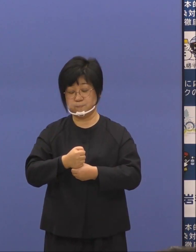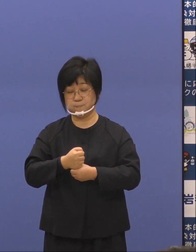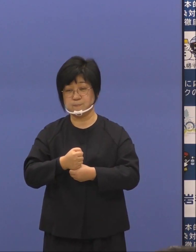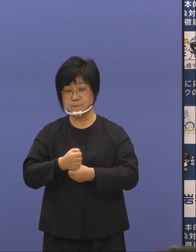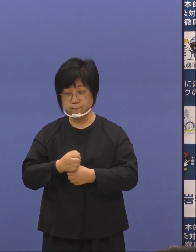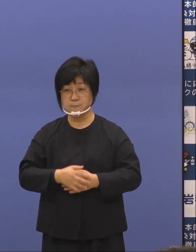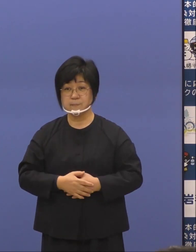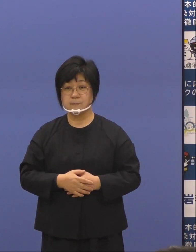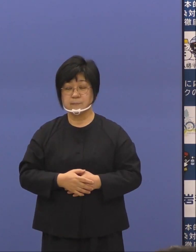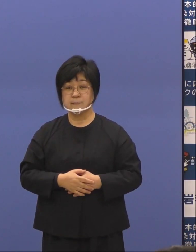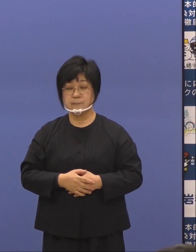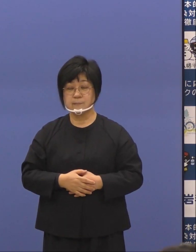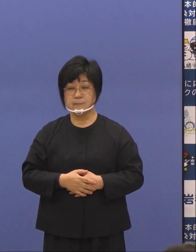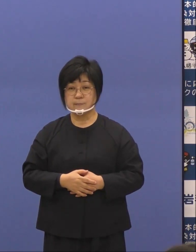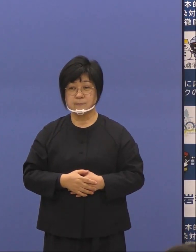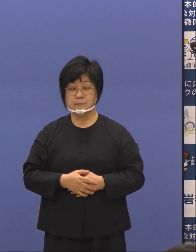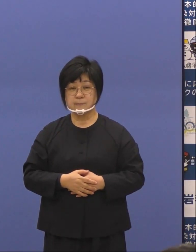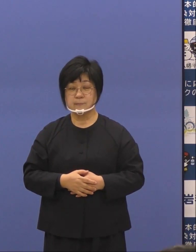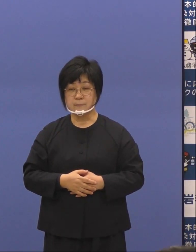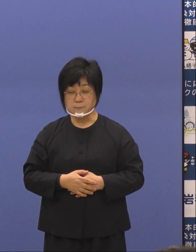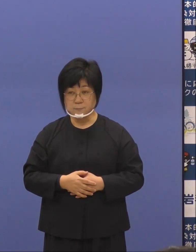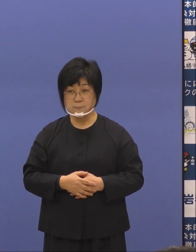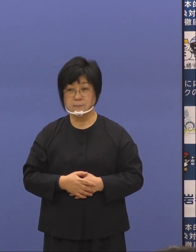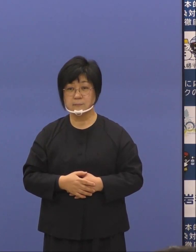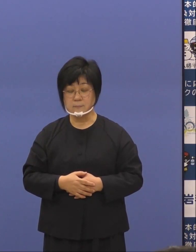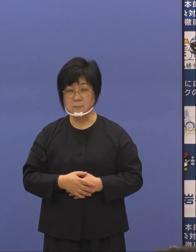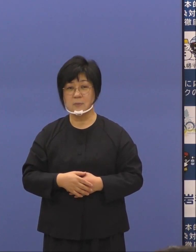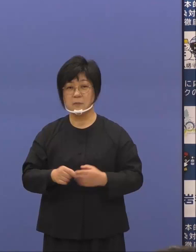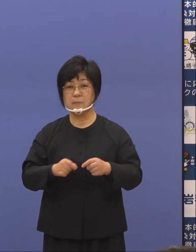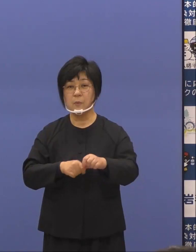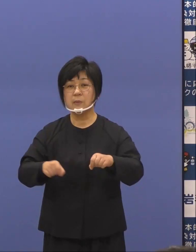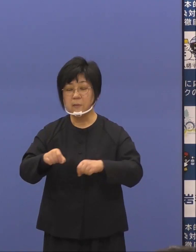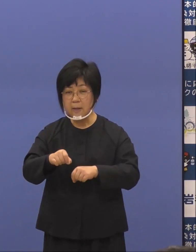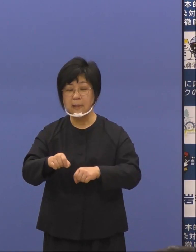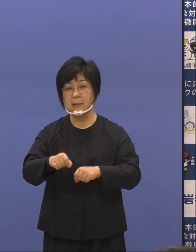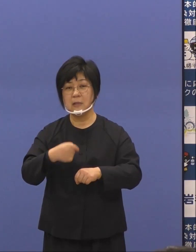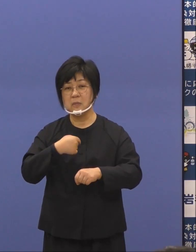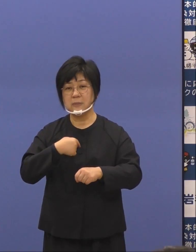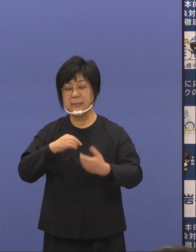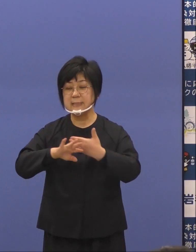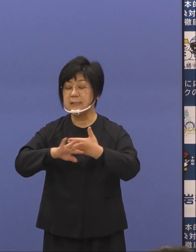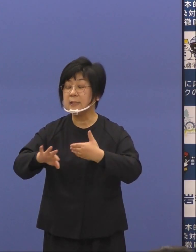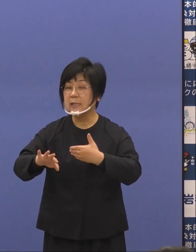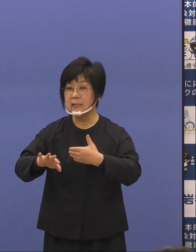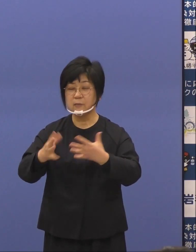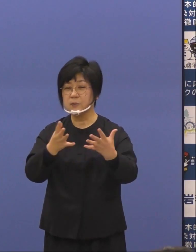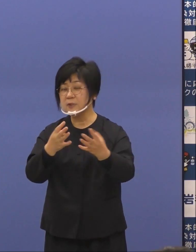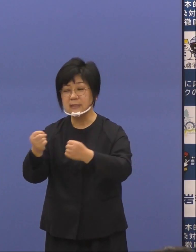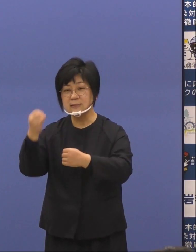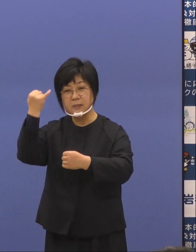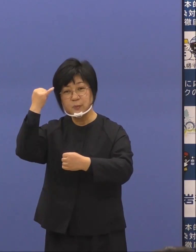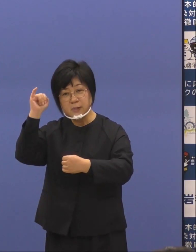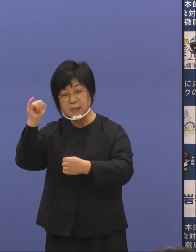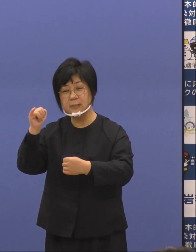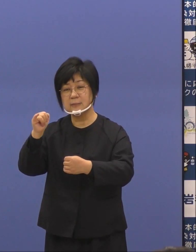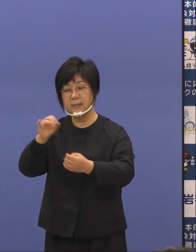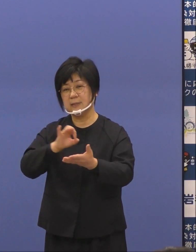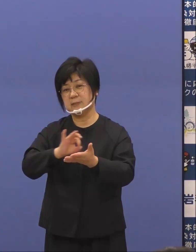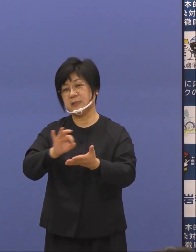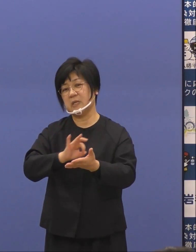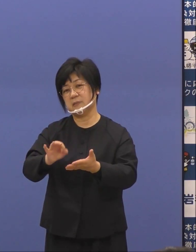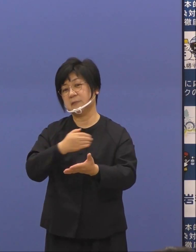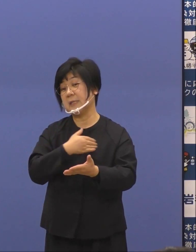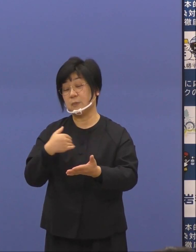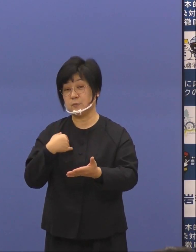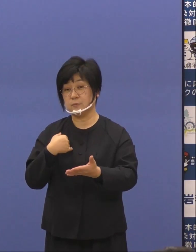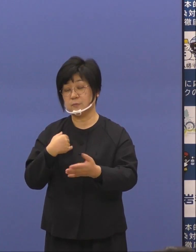は一方ではそうやって私以外の多くの人たちの意見ができるだけ反映されるようにっていう